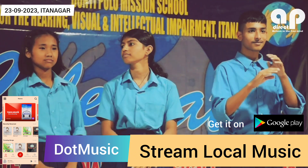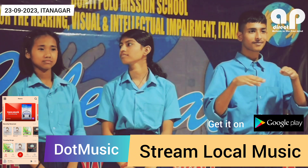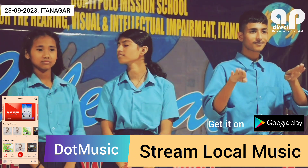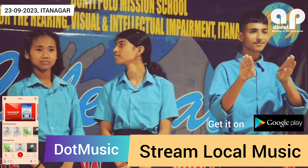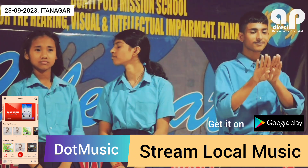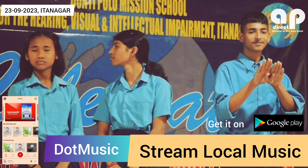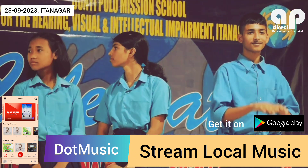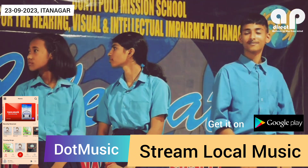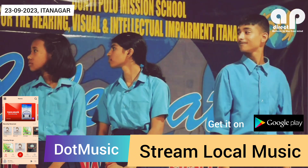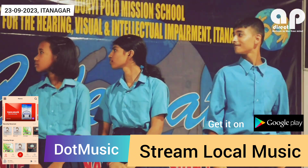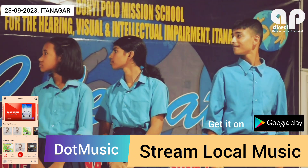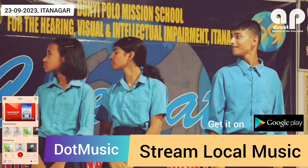For months also we have